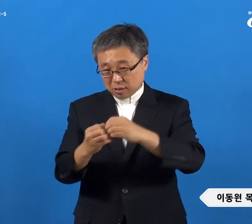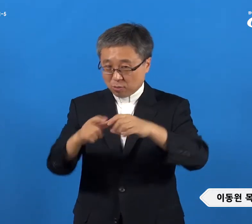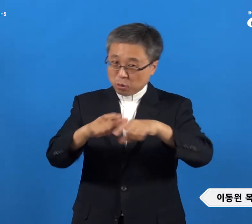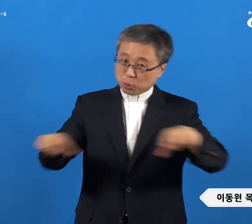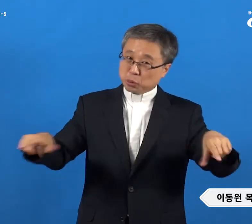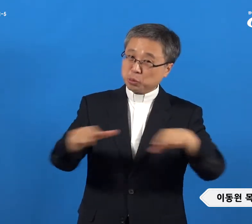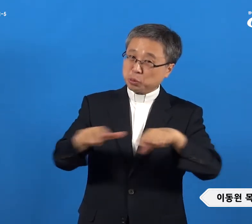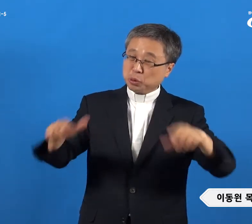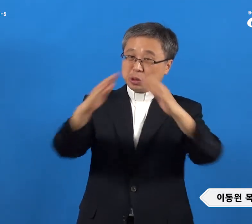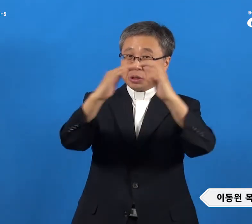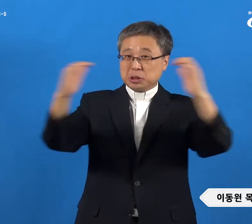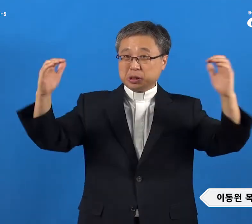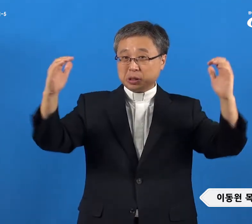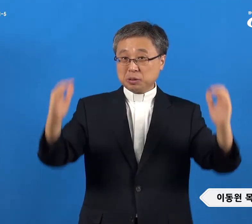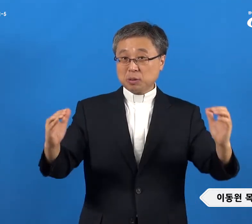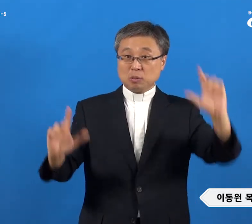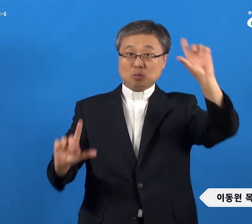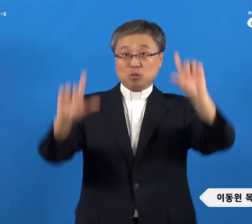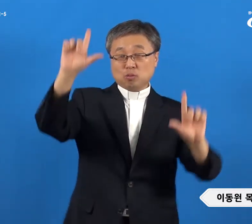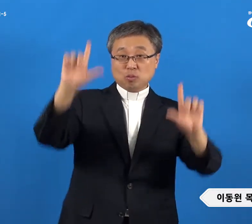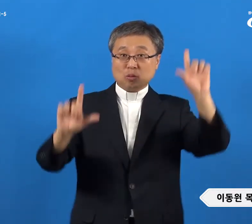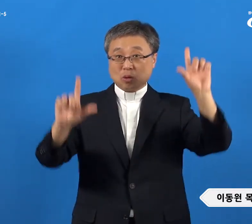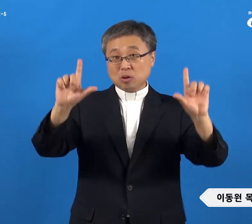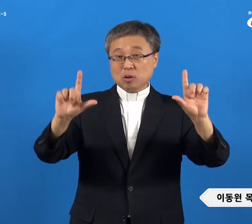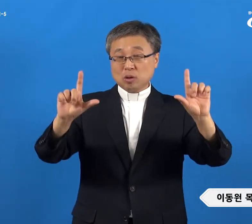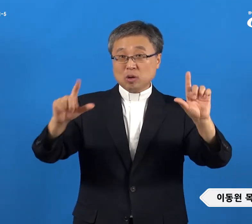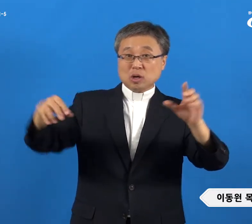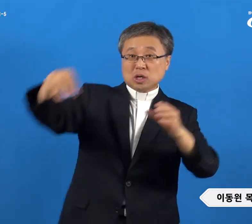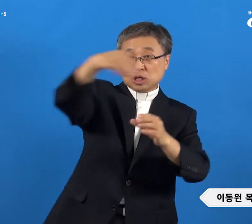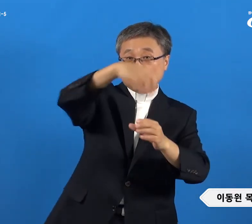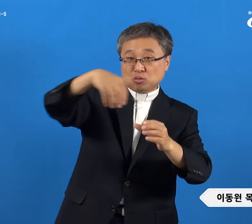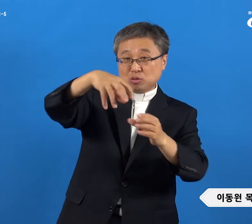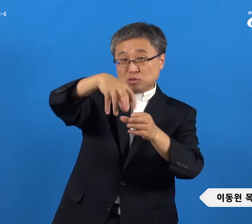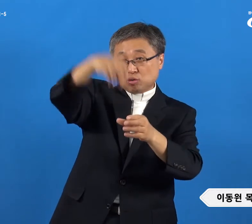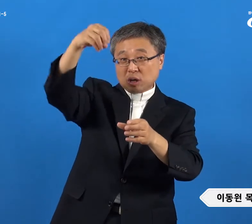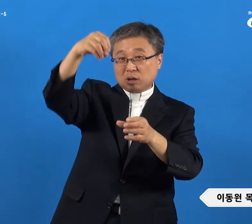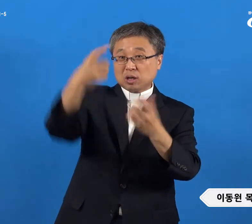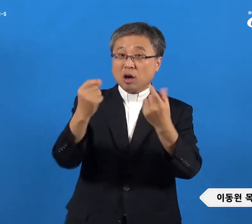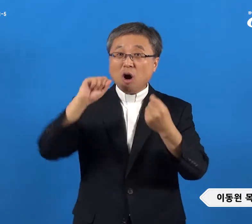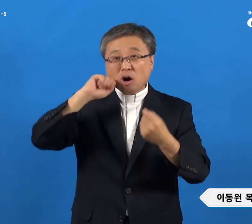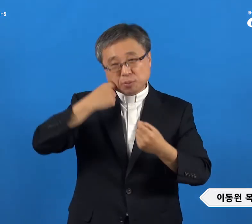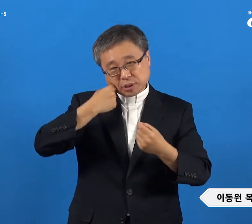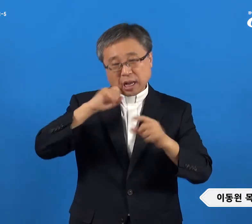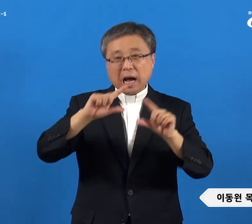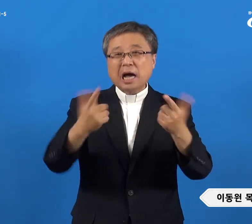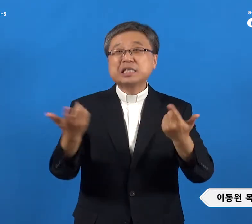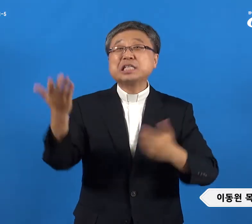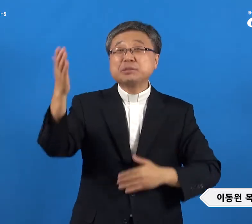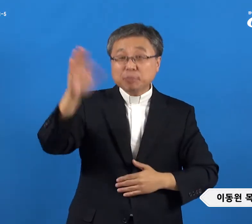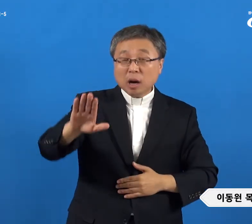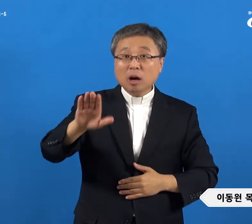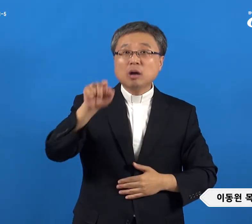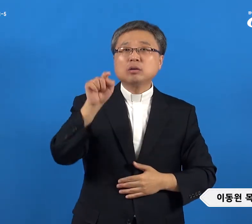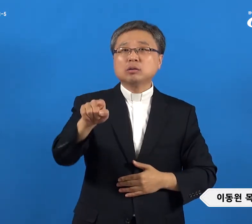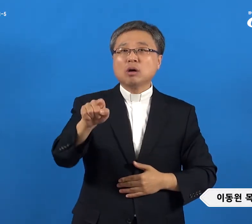지붕의 모습입니다. 그러니까 그 지붕 뚫기가 그렇게 어려운 것은 아니에요. 그럼에도 불구하고 그것은 대단한